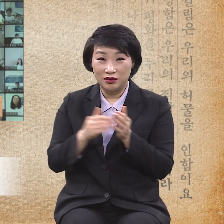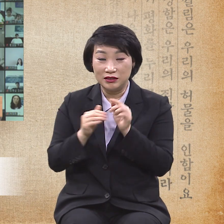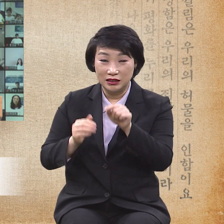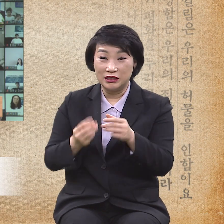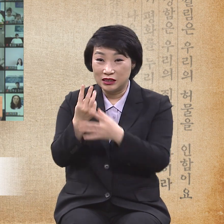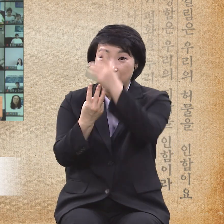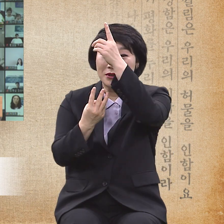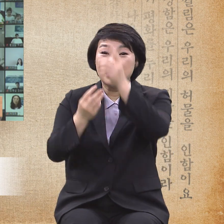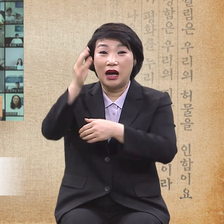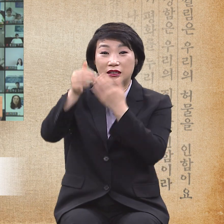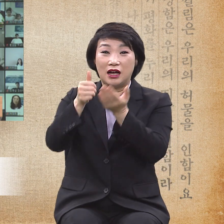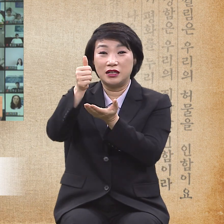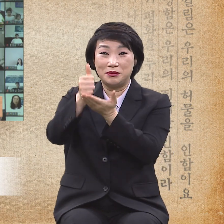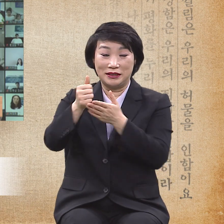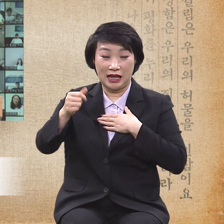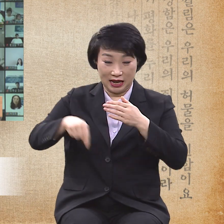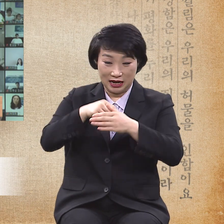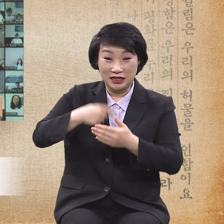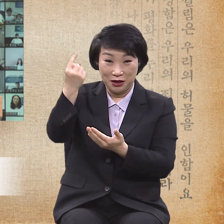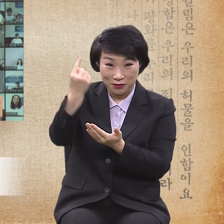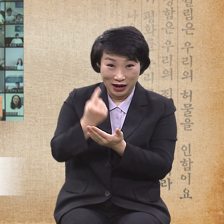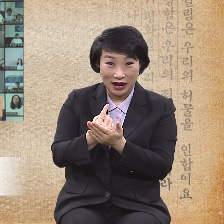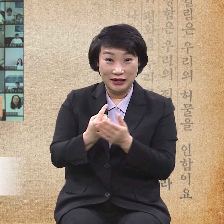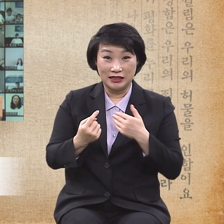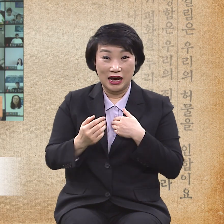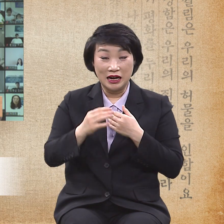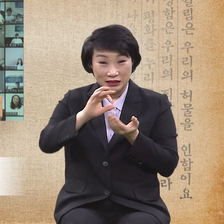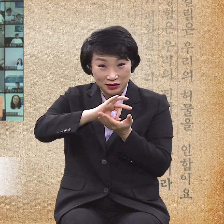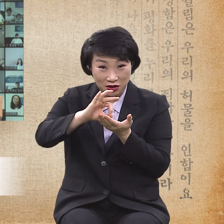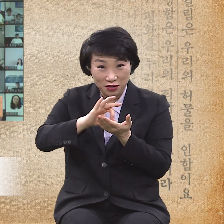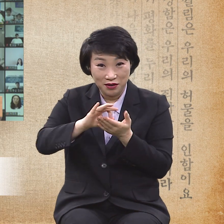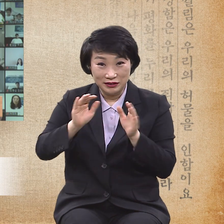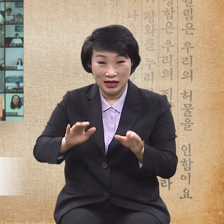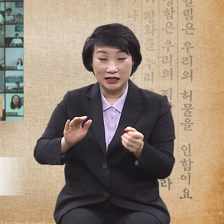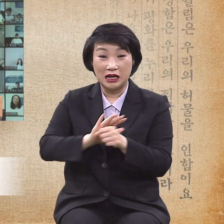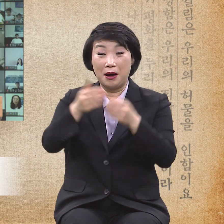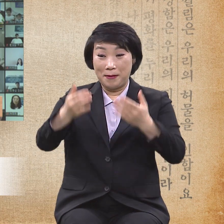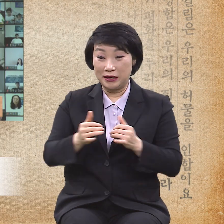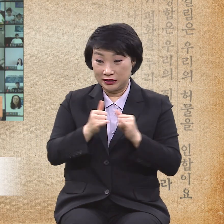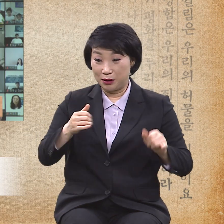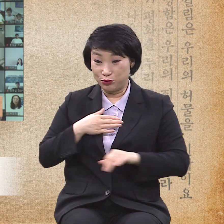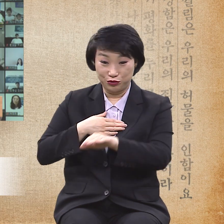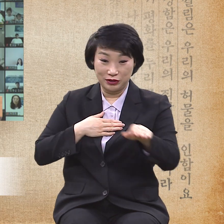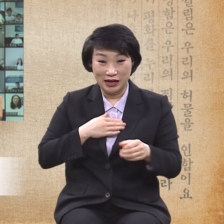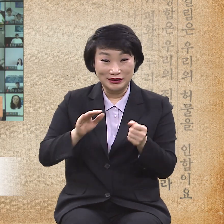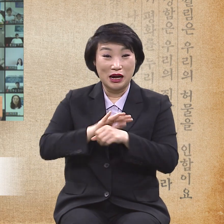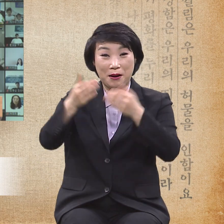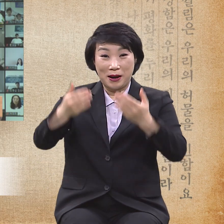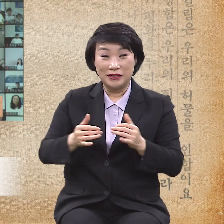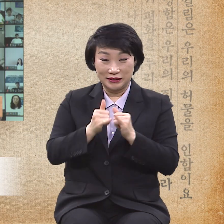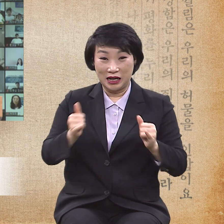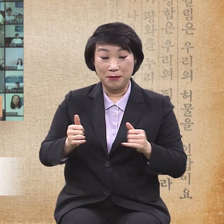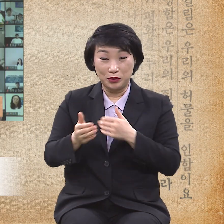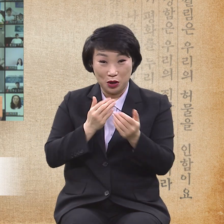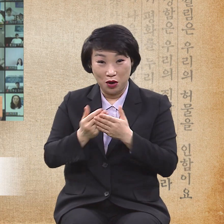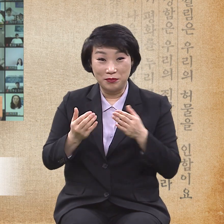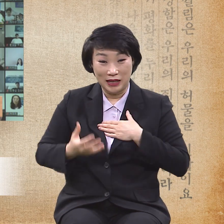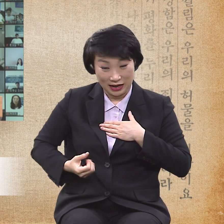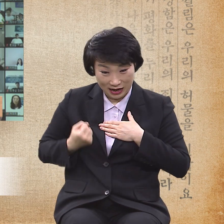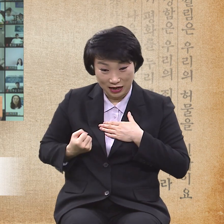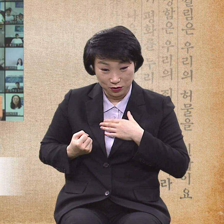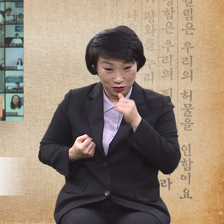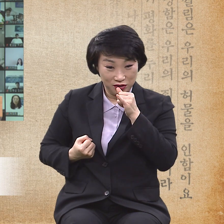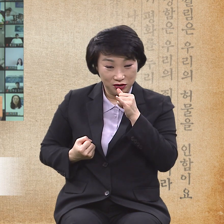삼위 하나님이 내 안에서 나를 통해서 사랑받은 자가 사랑받은 자의 경험을